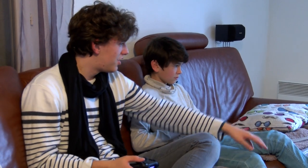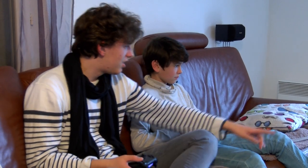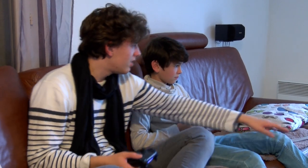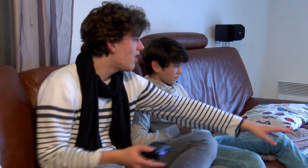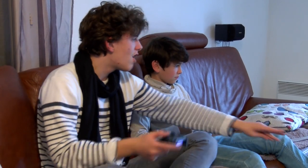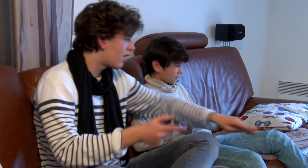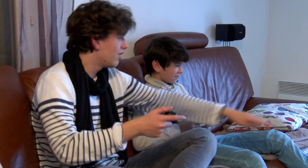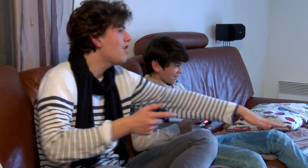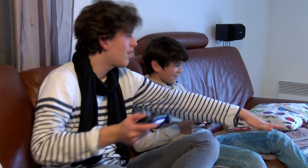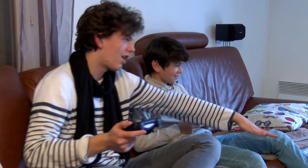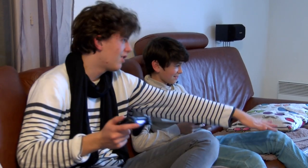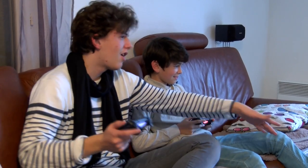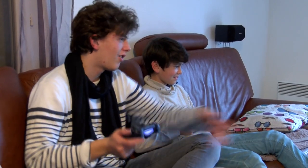Chut, d'un, d'un, d'un.